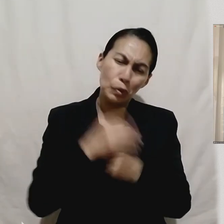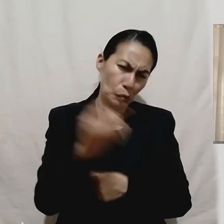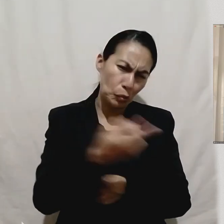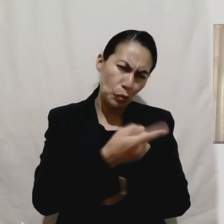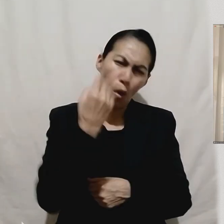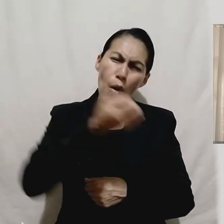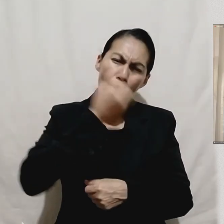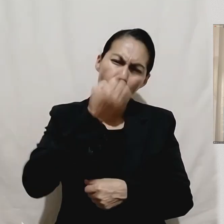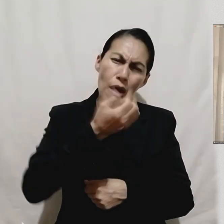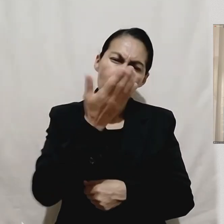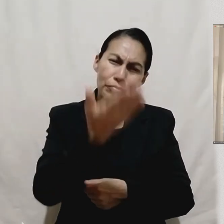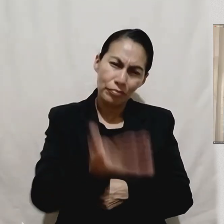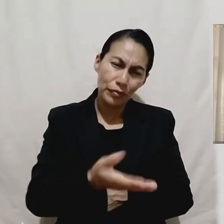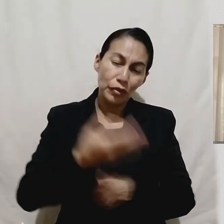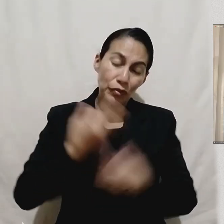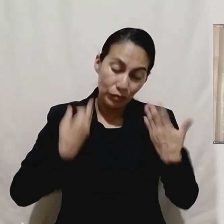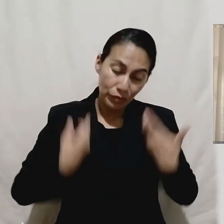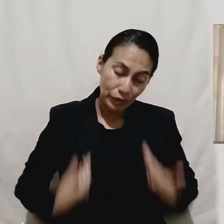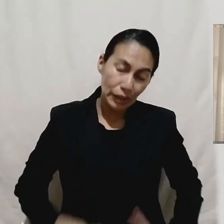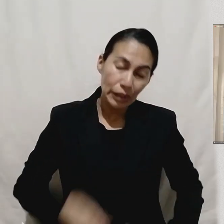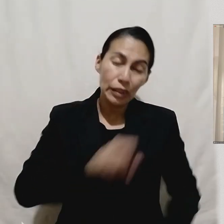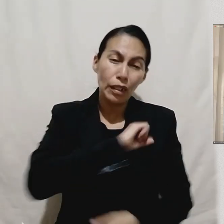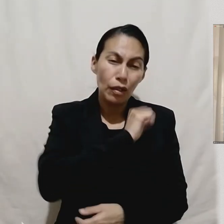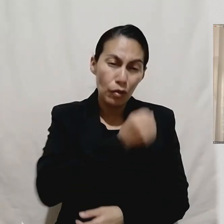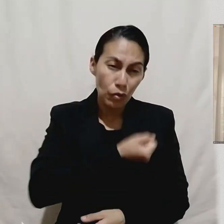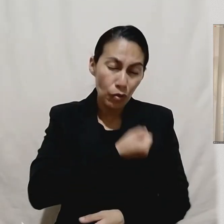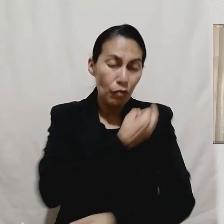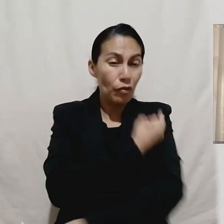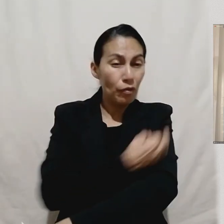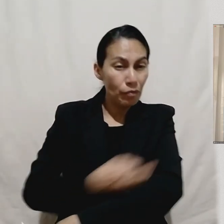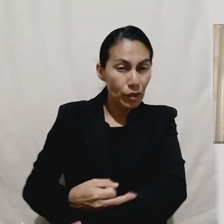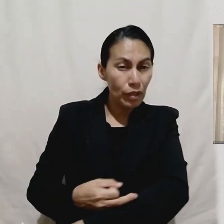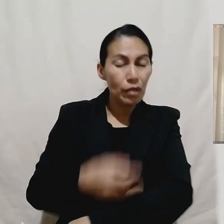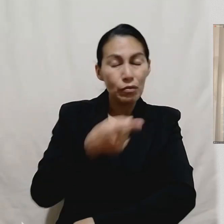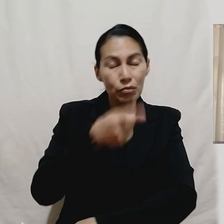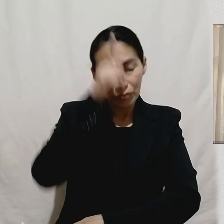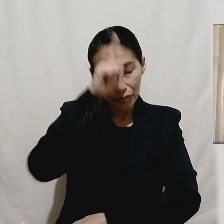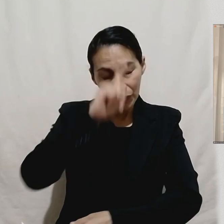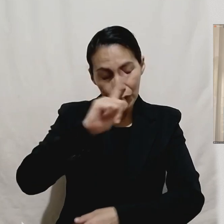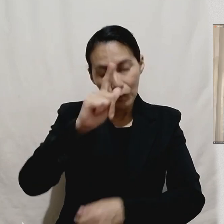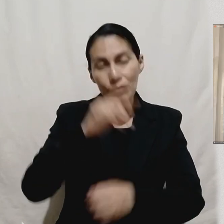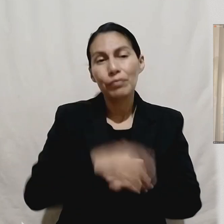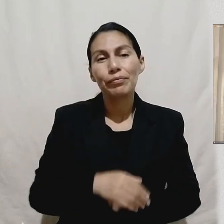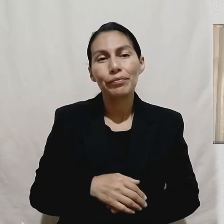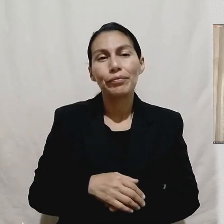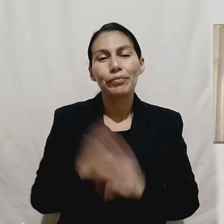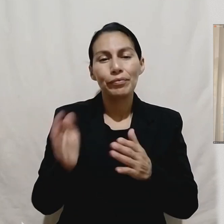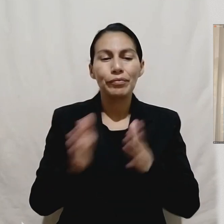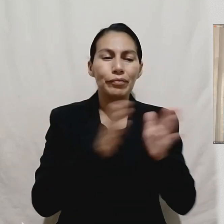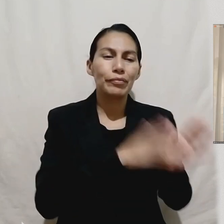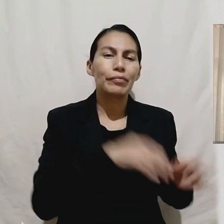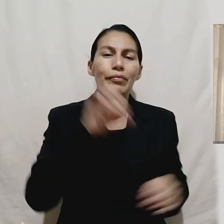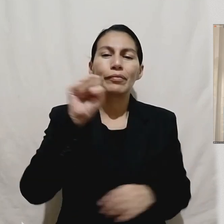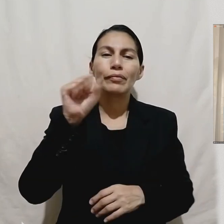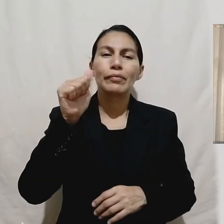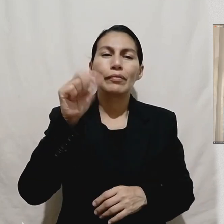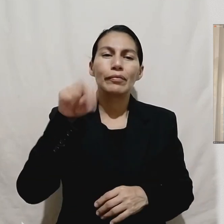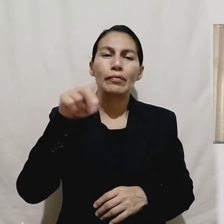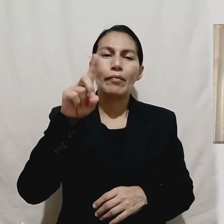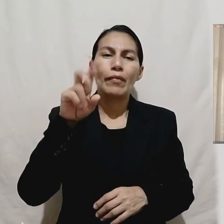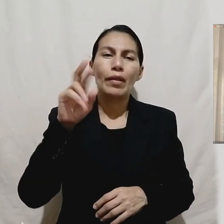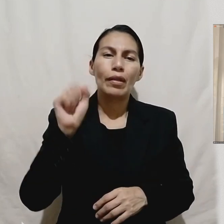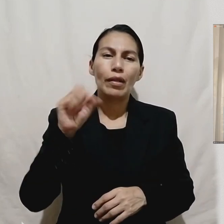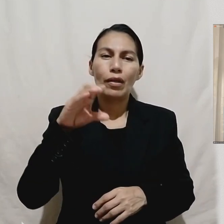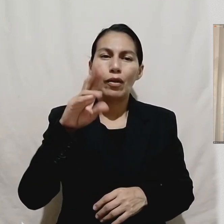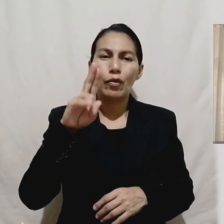a estar orando por tu salud física por tu familia por tu salud espiritual Sandra cuvides